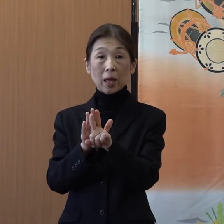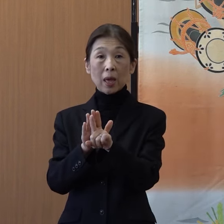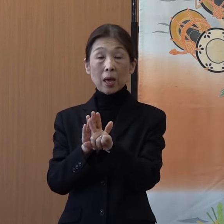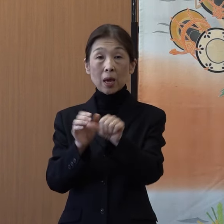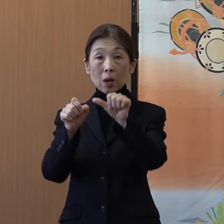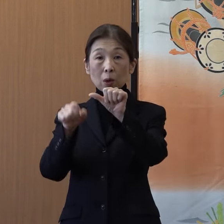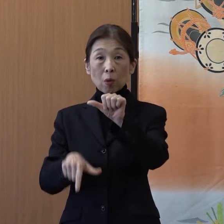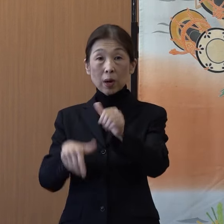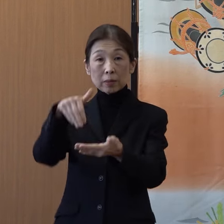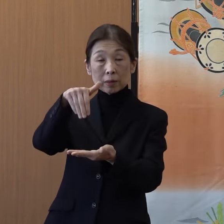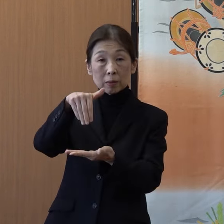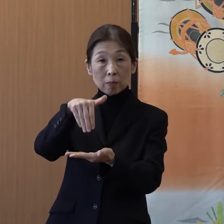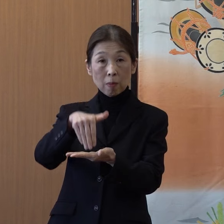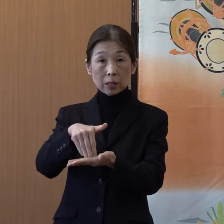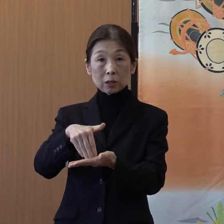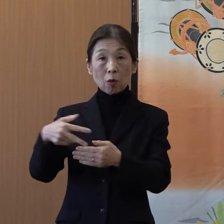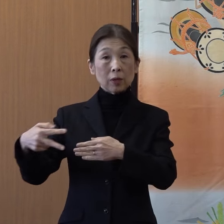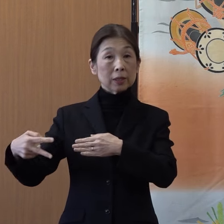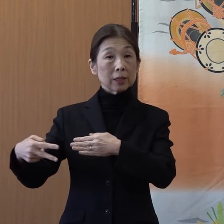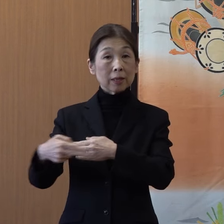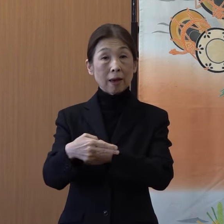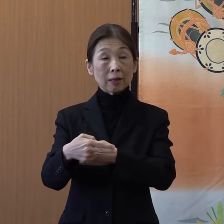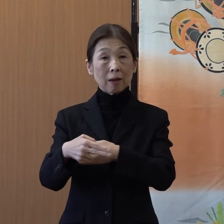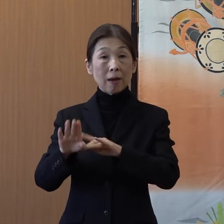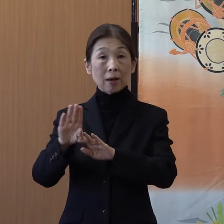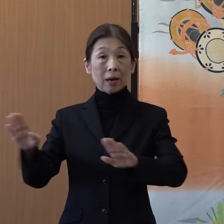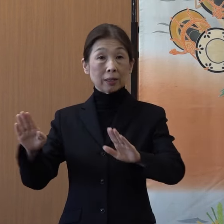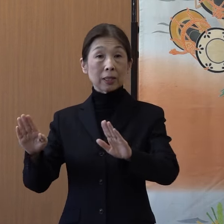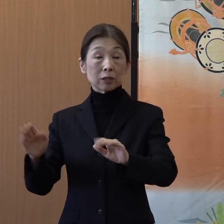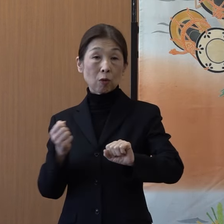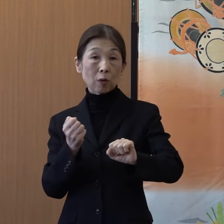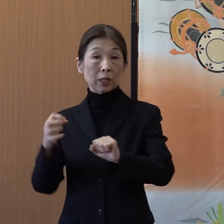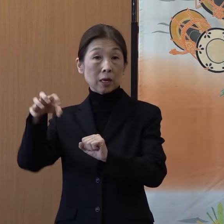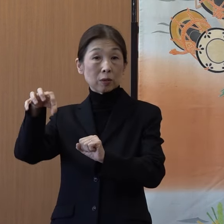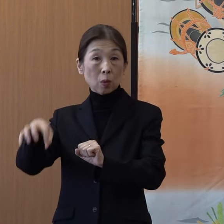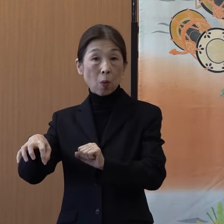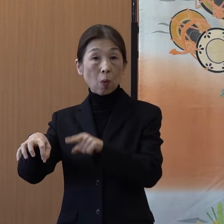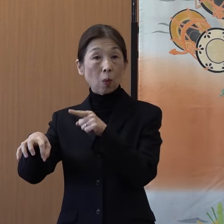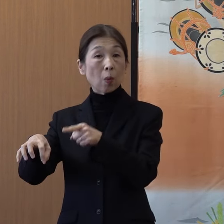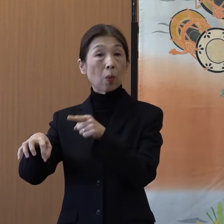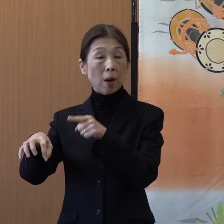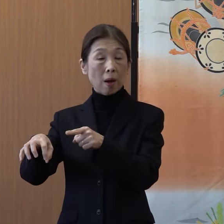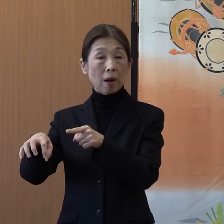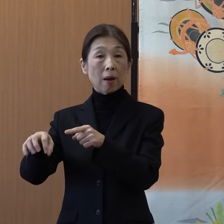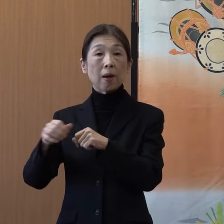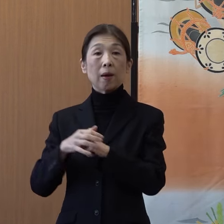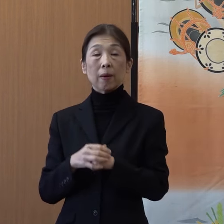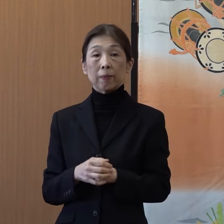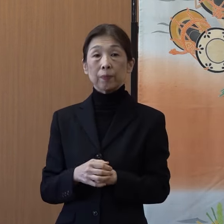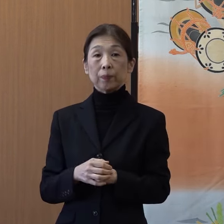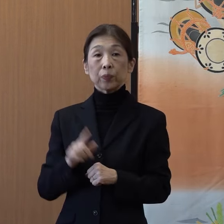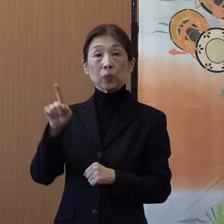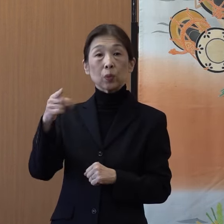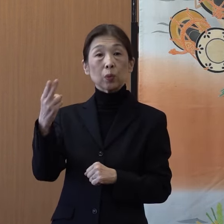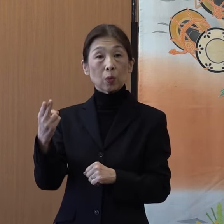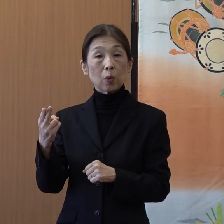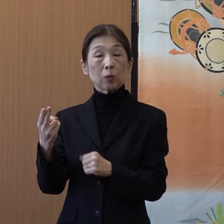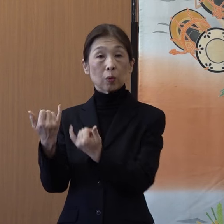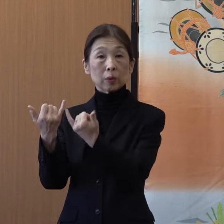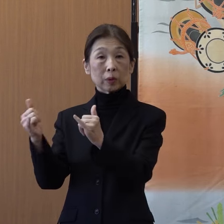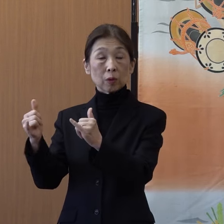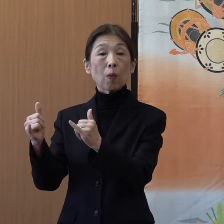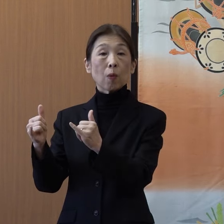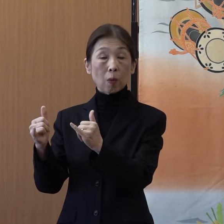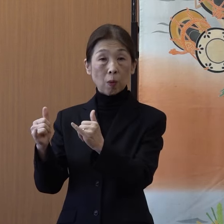を、期限として開設中の避難所につきましては、能登被災者の方々